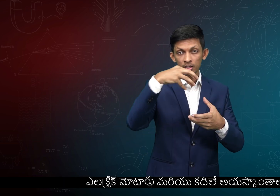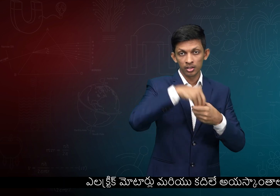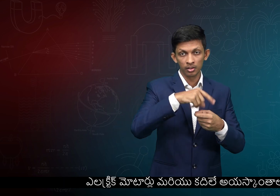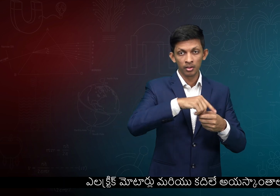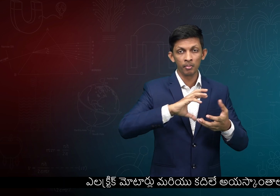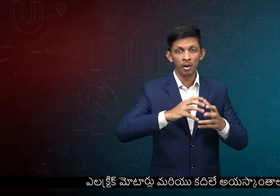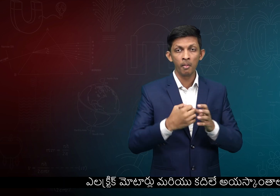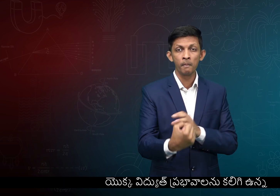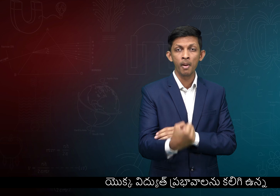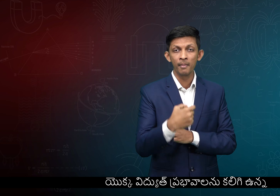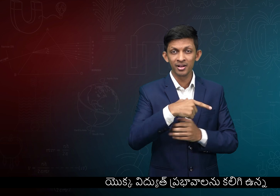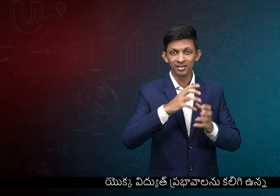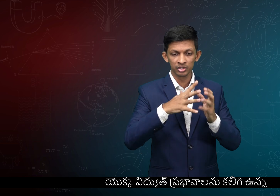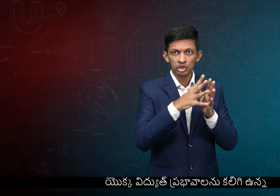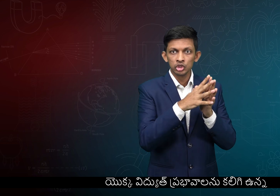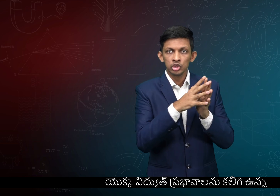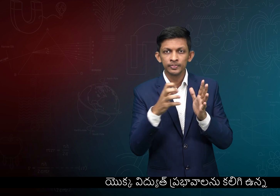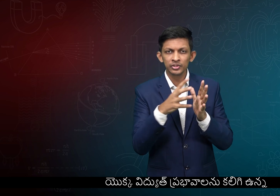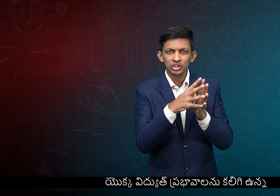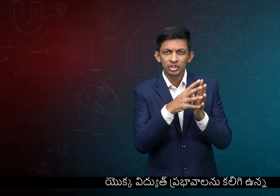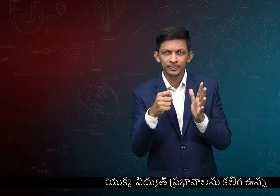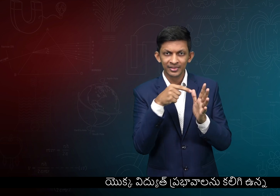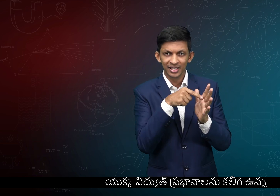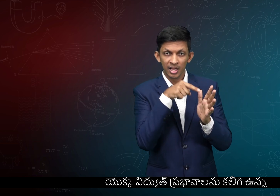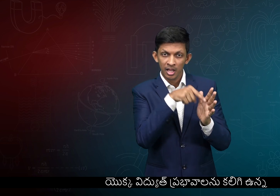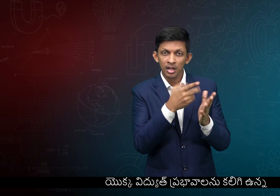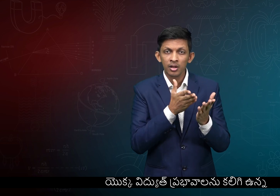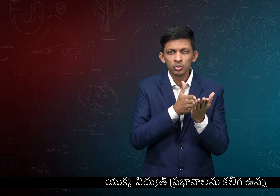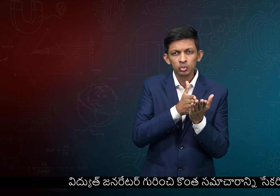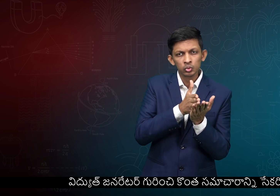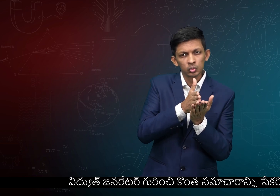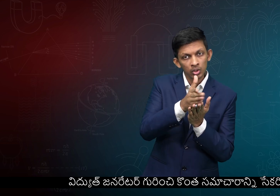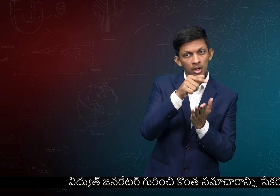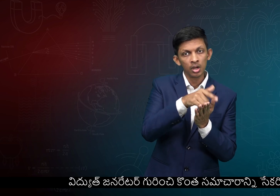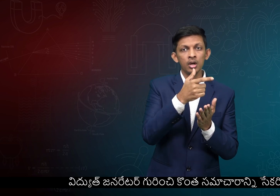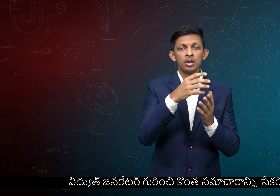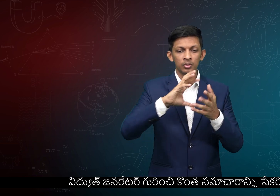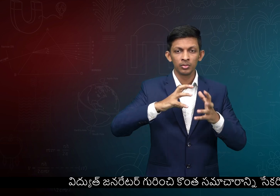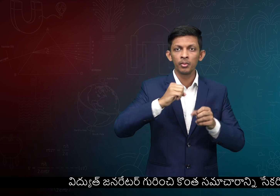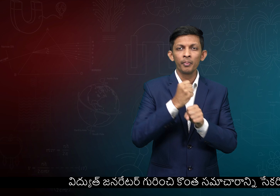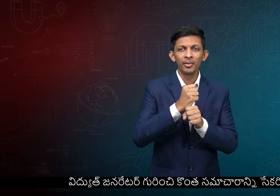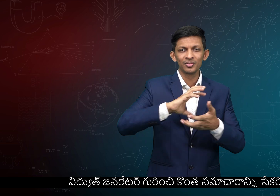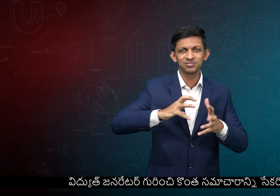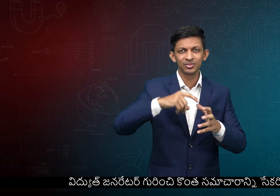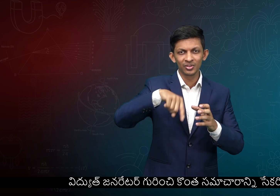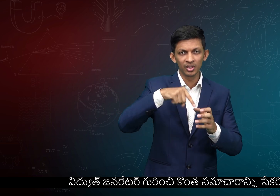కదిలే అయస్కాంతాల యొక్క విద్యుత్ ప్రభావాలను కలిగి ఉన్న విద్యుత్ జనరేటర్ గురించి కొంత